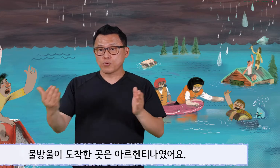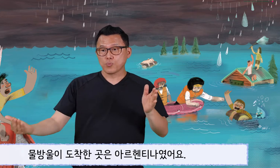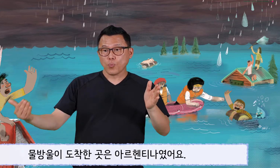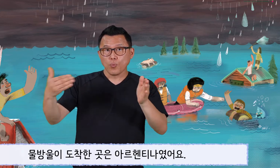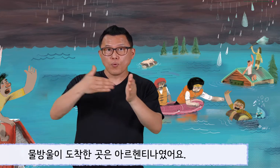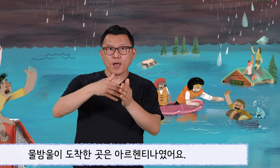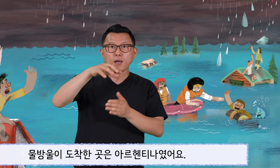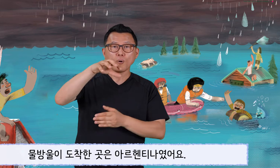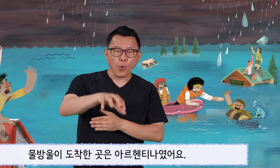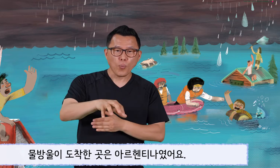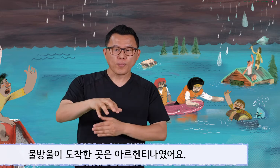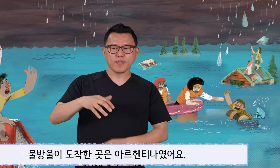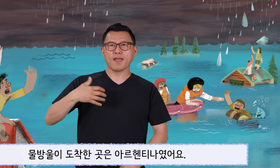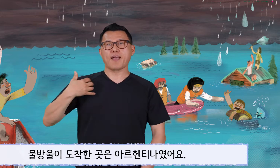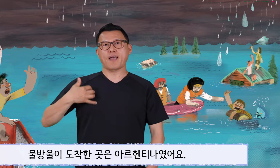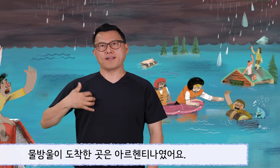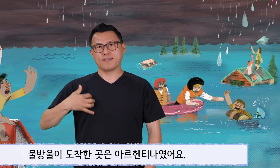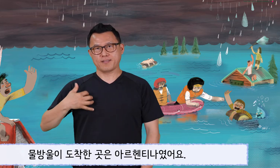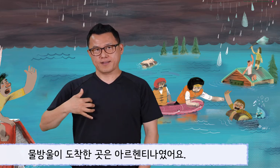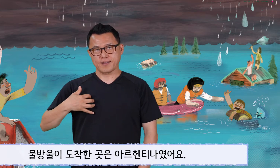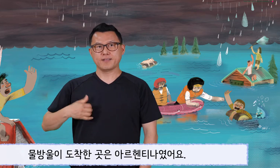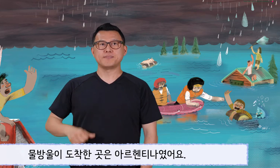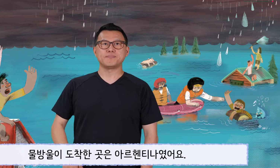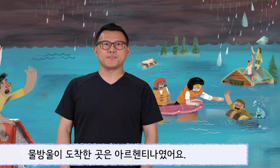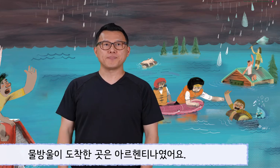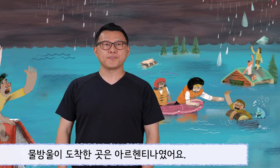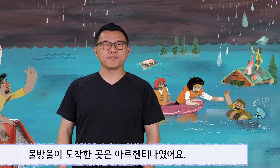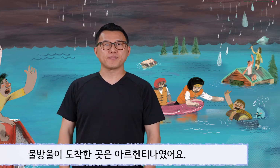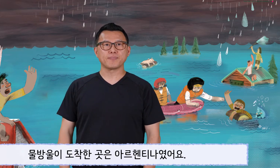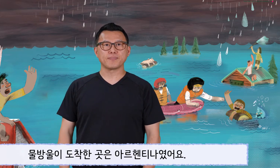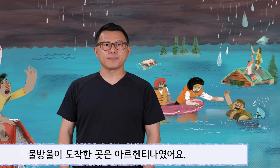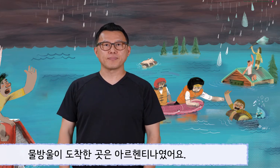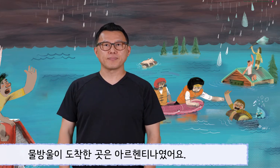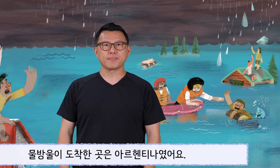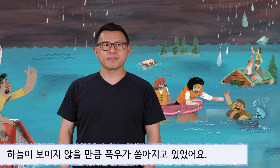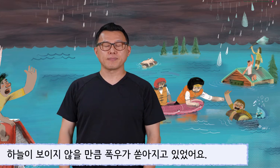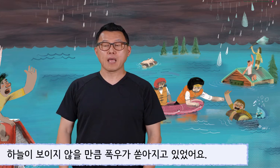물방울이 도착한 곳은 아르헨티나였어요.